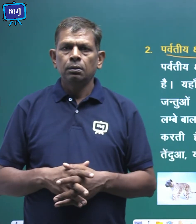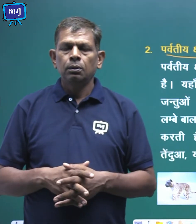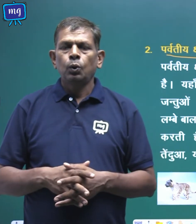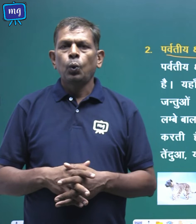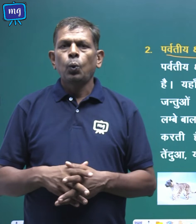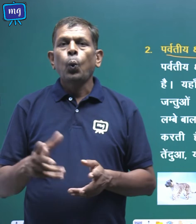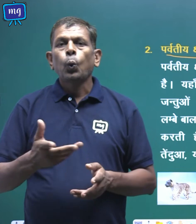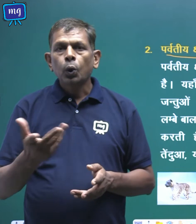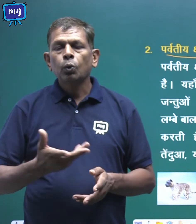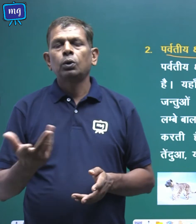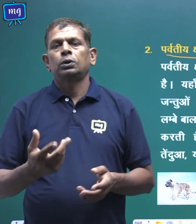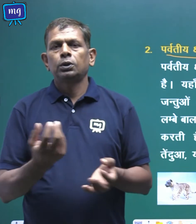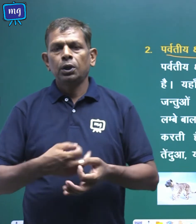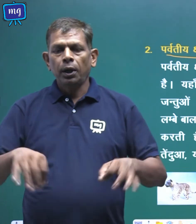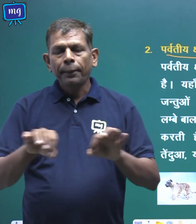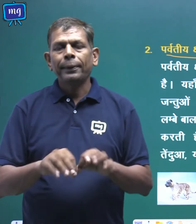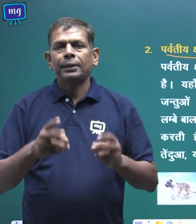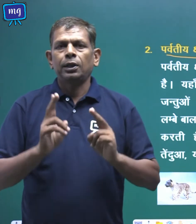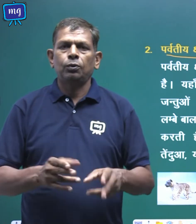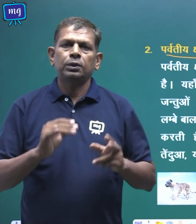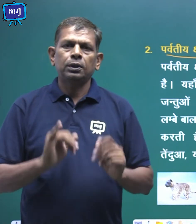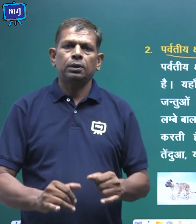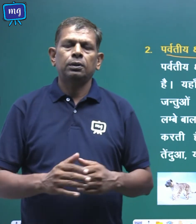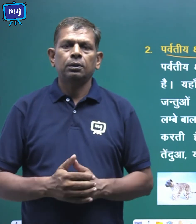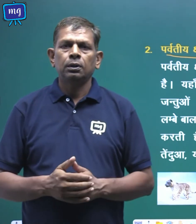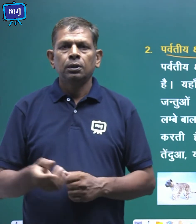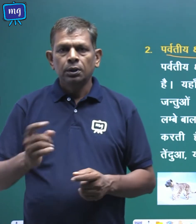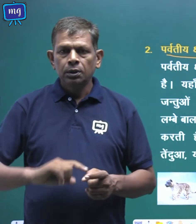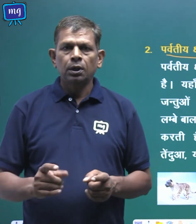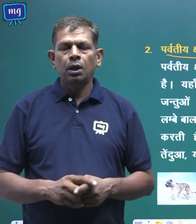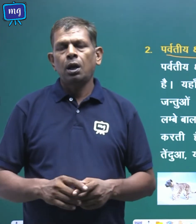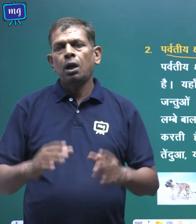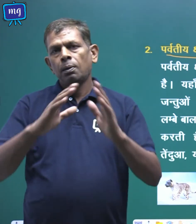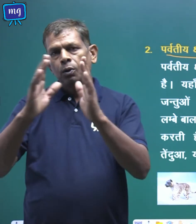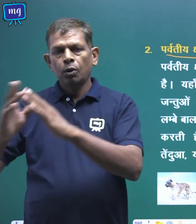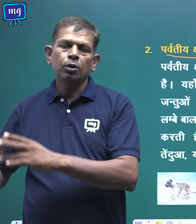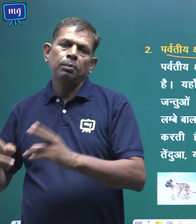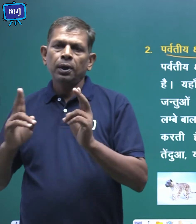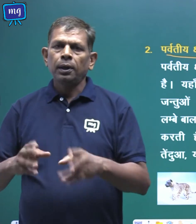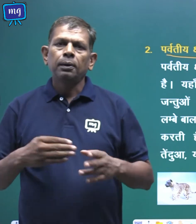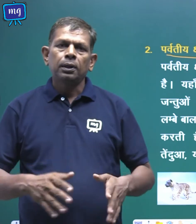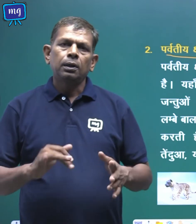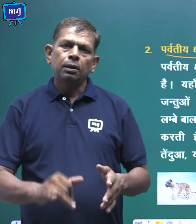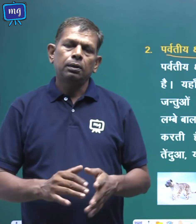कौन कौन सी विशेषताएं होती हैं जिससे ये पर्वतों में रह पाते हैं।